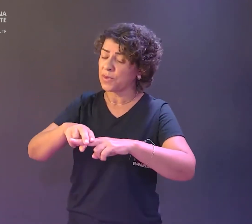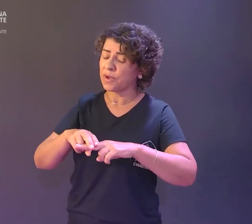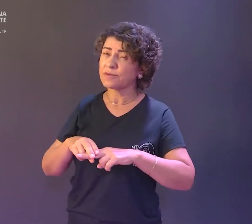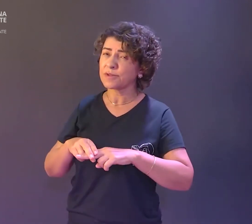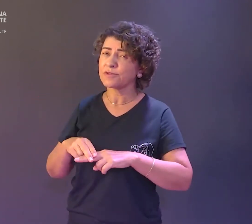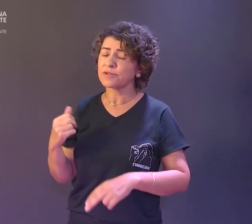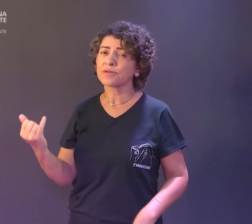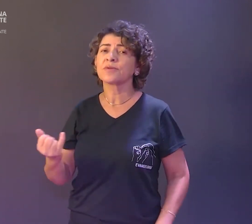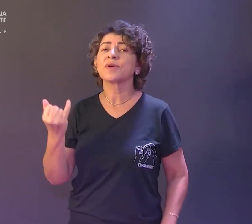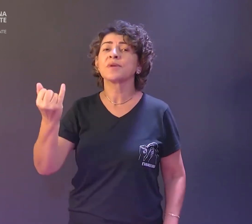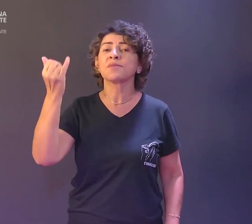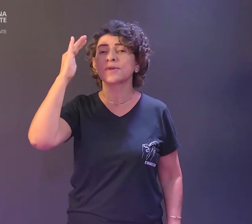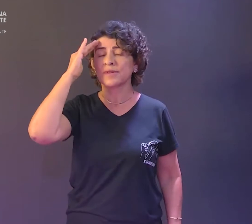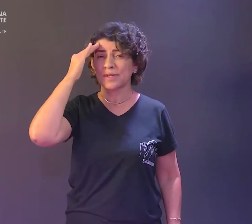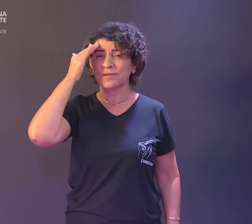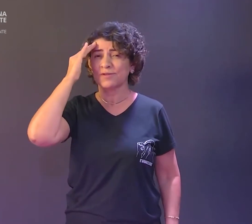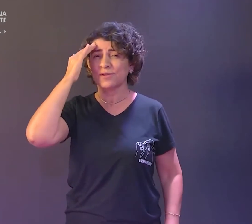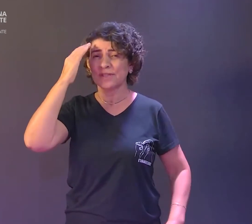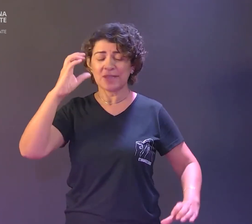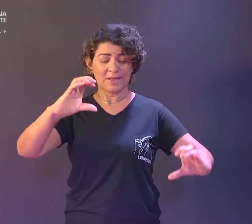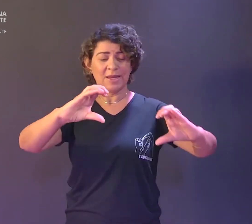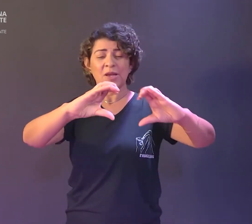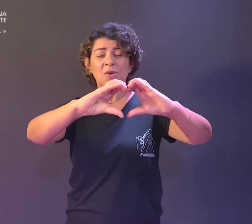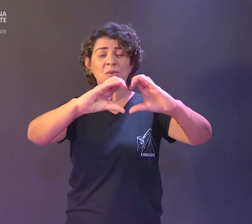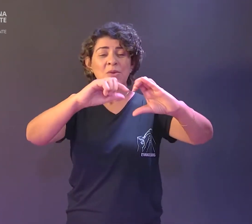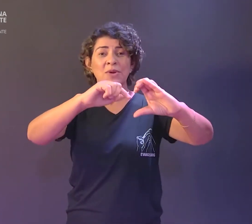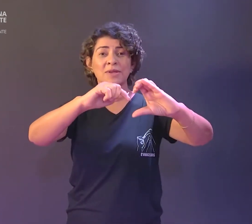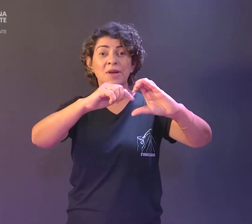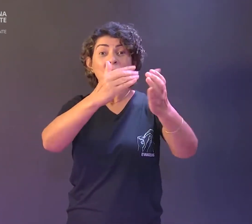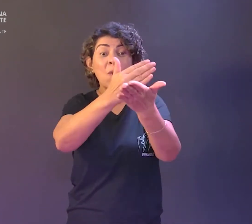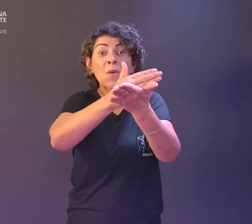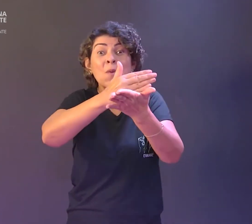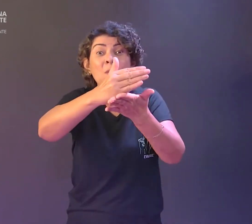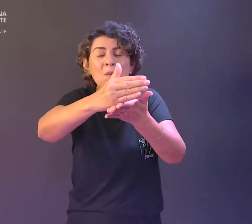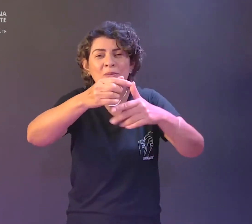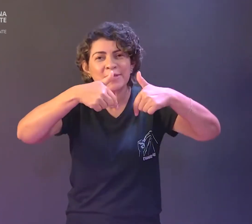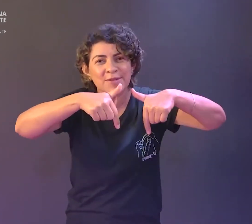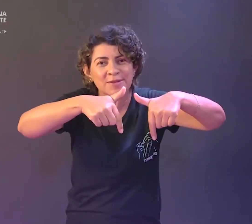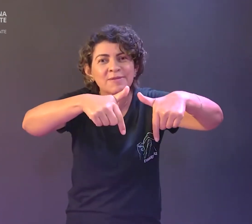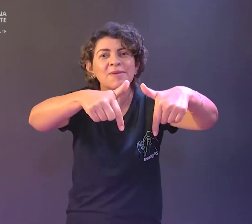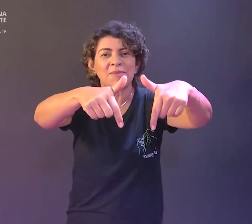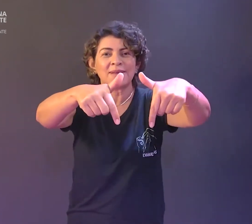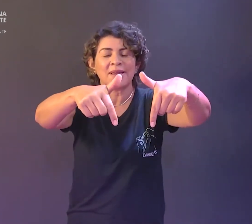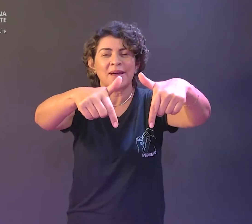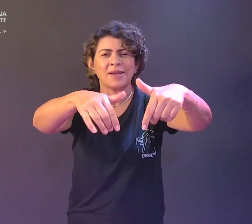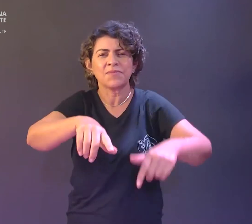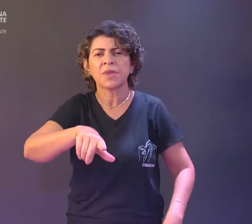que o coração é o nosso campo de batalha. Você consegue identificar em seu próprio